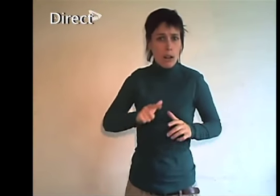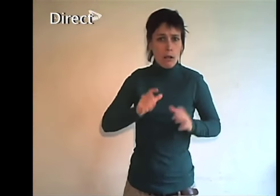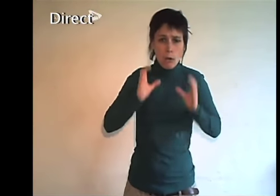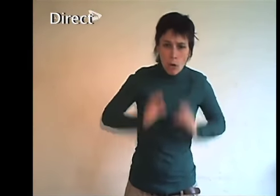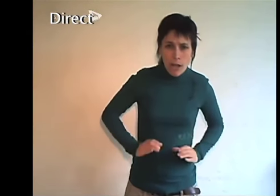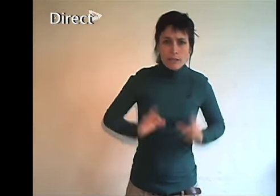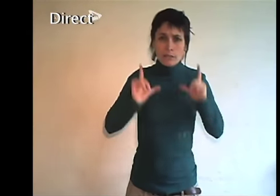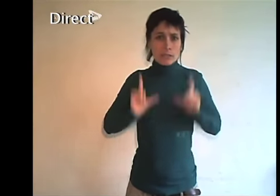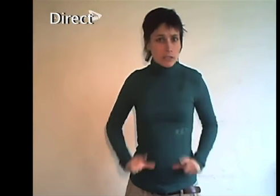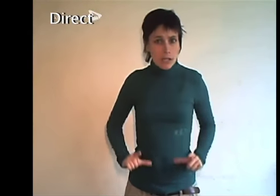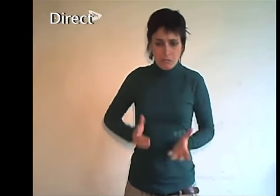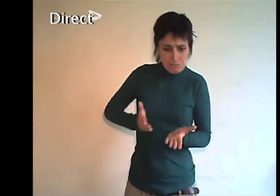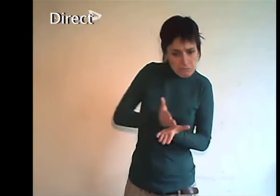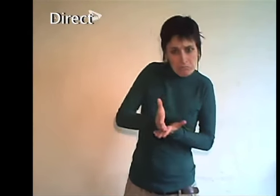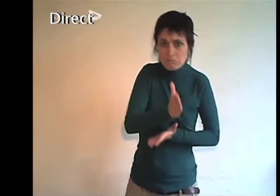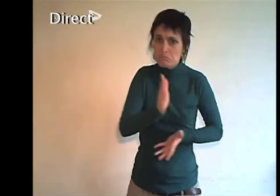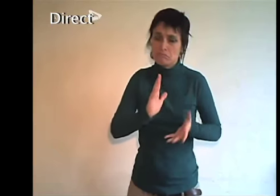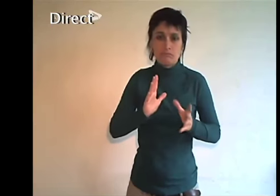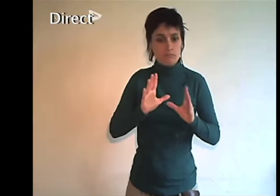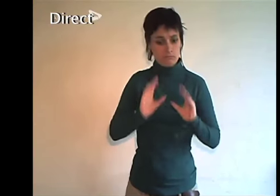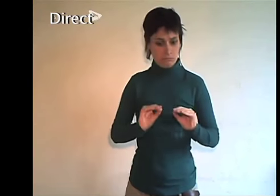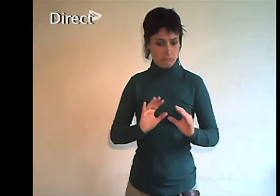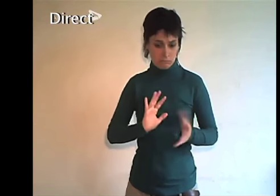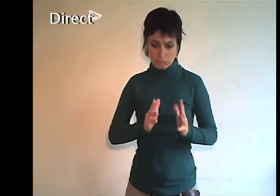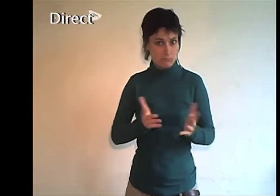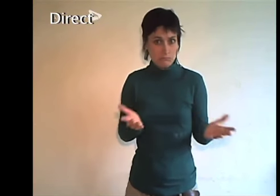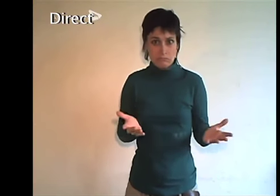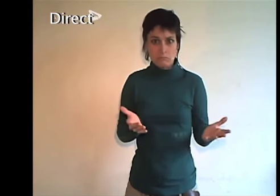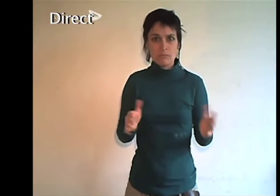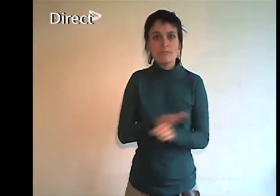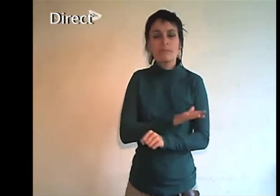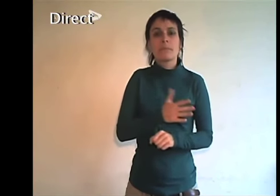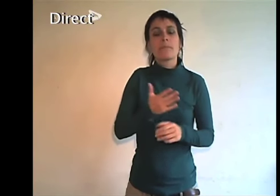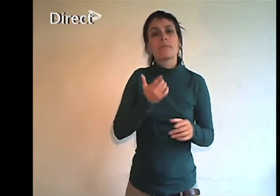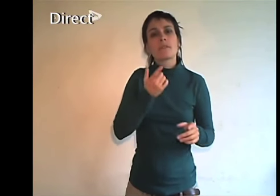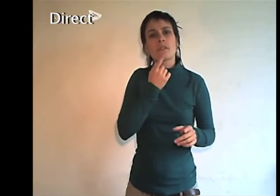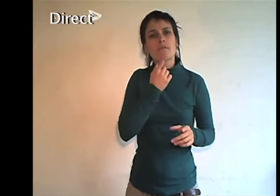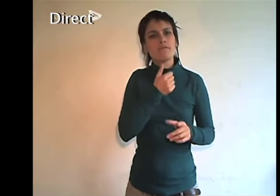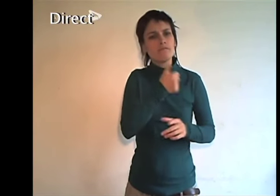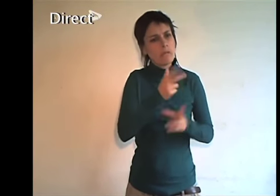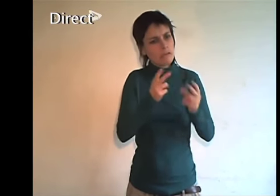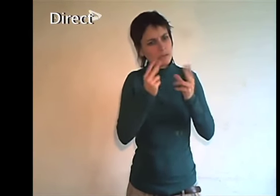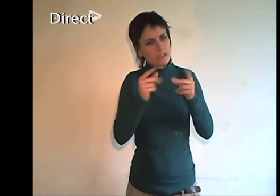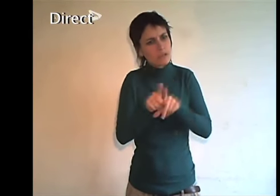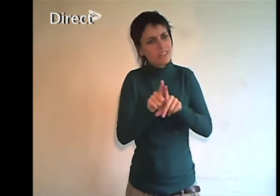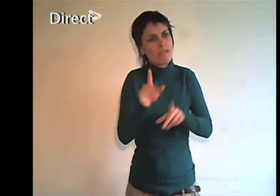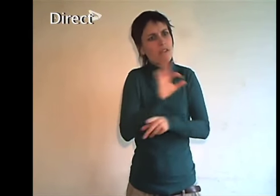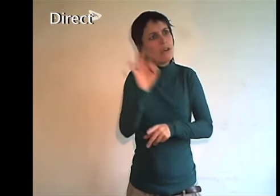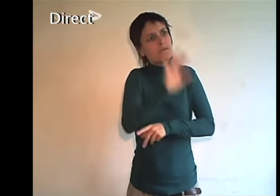intéresse. Il y a des écoles, il y a toute la filière, des écoles, des collèges, des lycées, dans lesquels il est possible de suivre des enseignements comme ça. Vous nous avez expliqué que